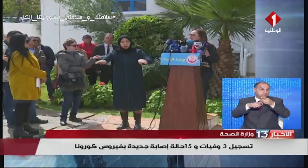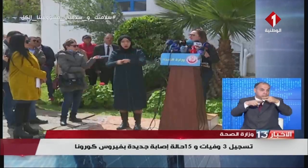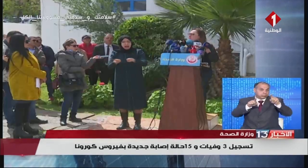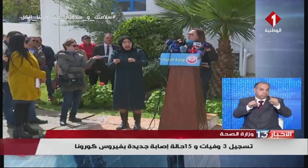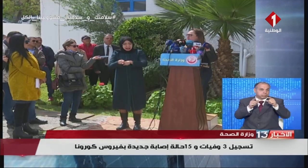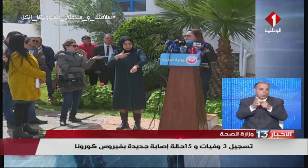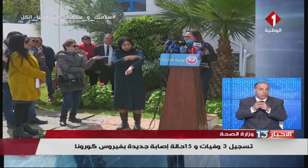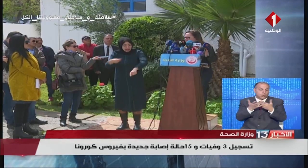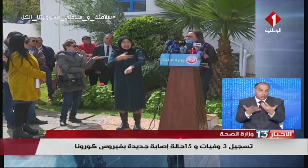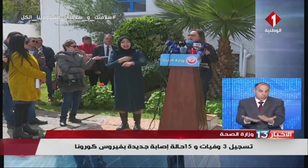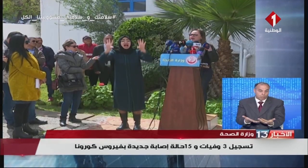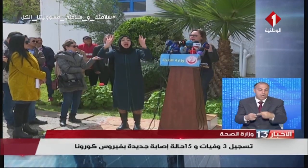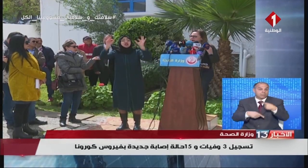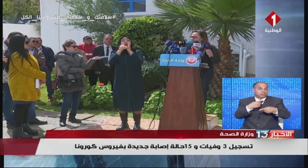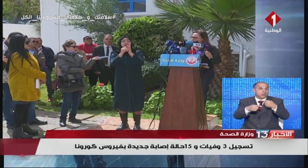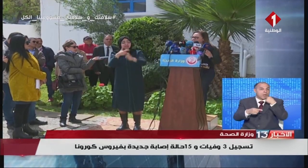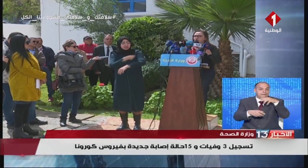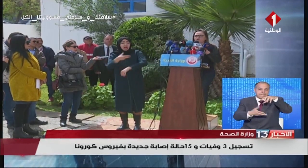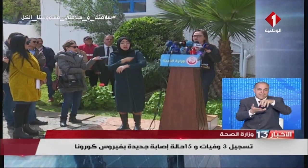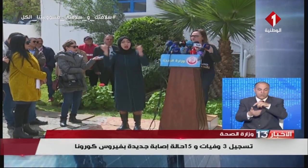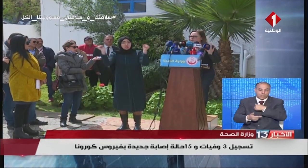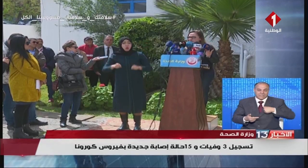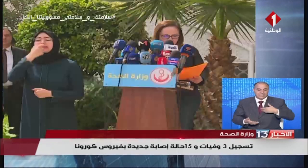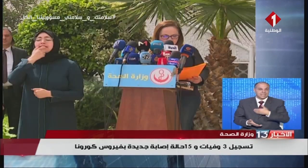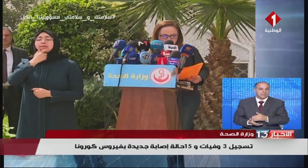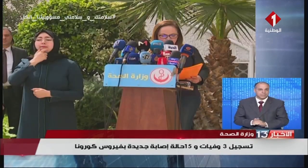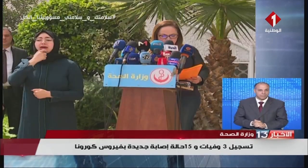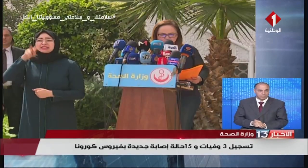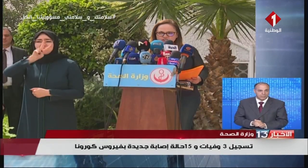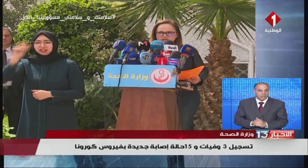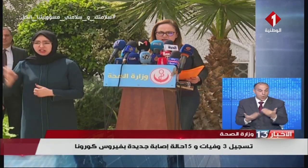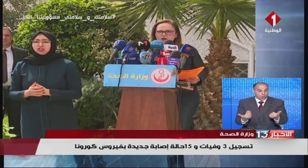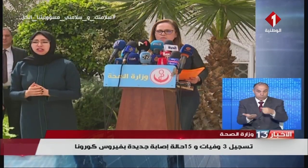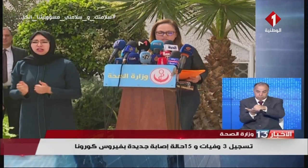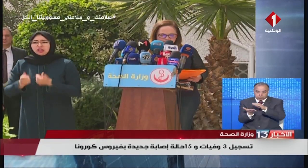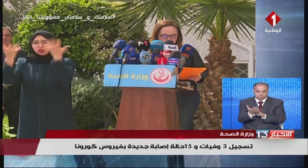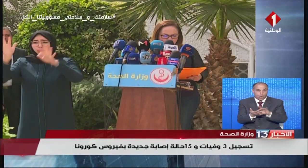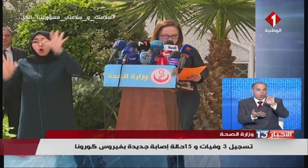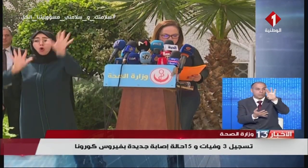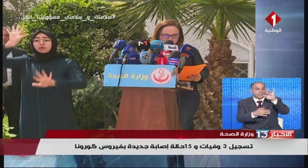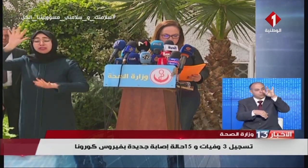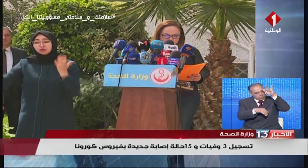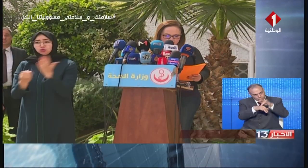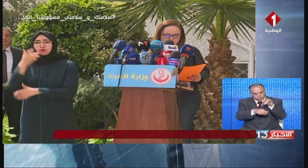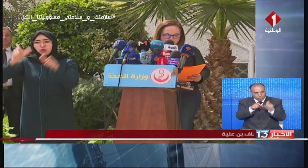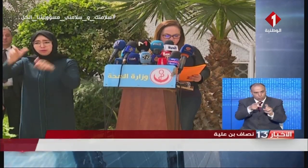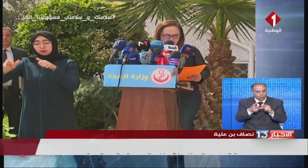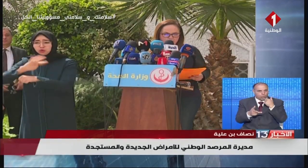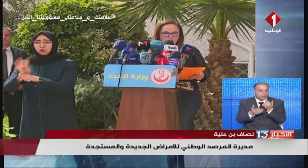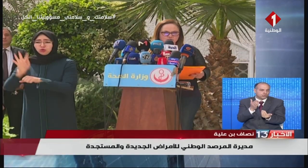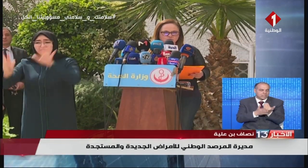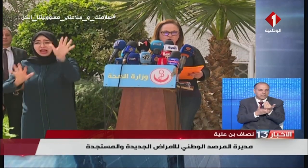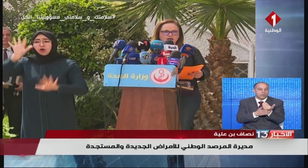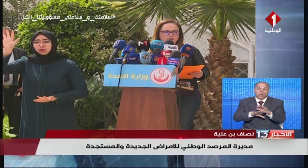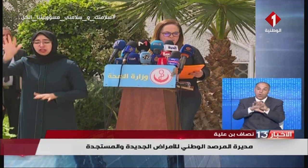خلال النقطة الإعلامية اليومية بمقر وزارة الصحة. تم تسجيل 15 حالة إصابة جديدة